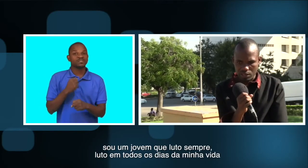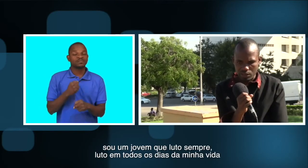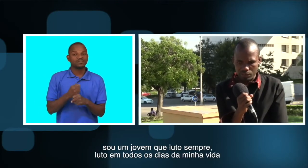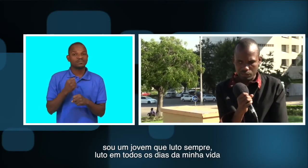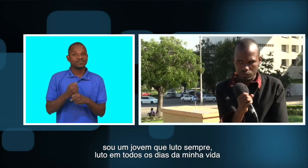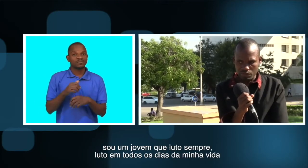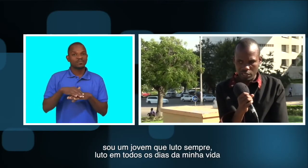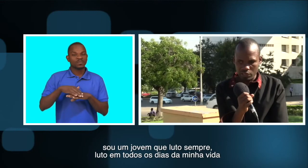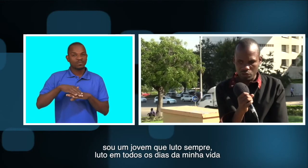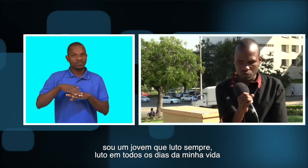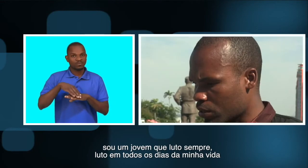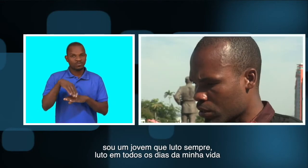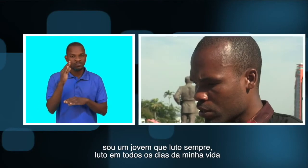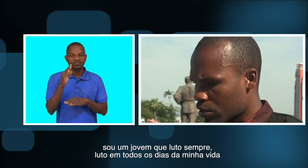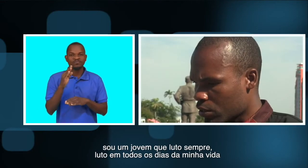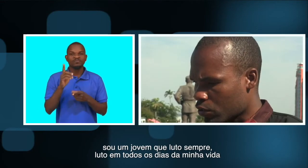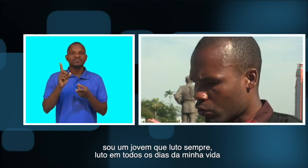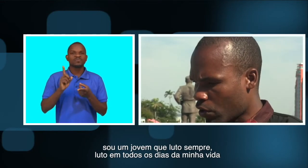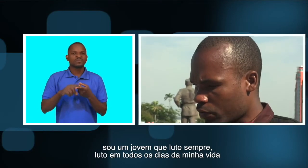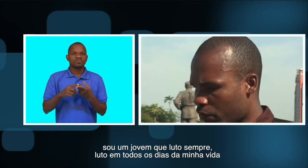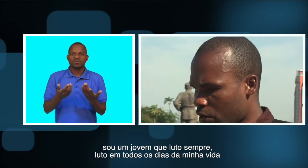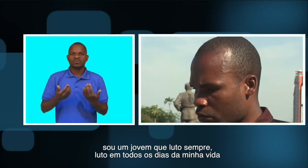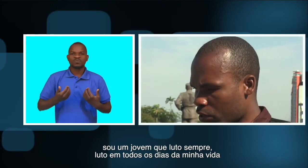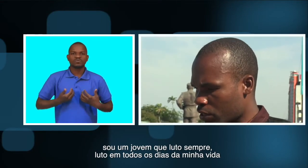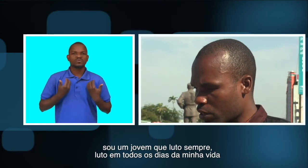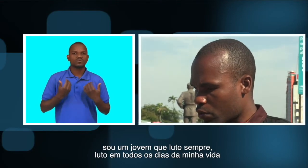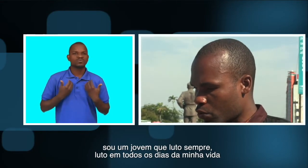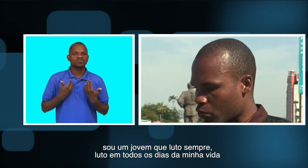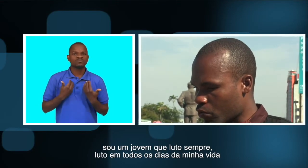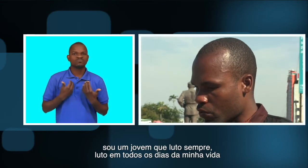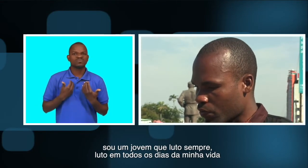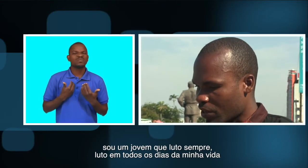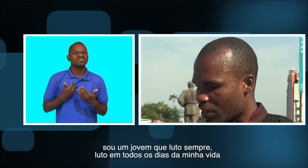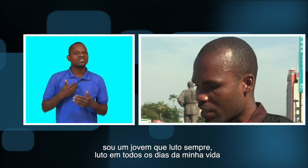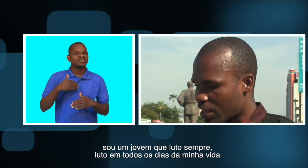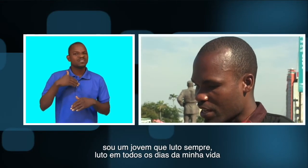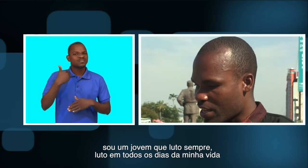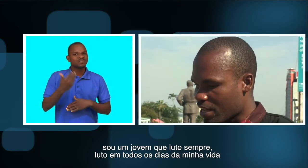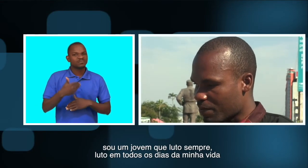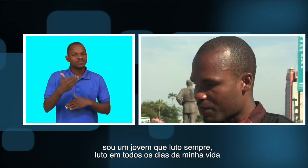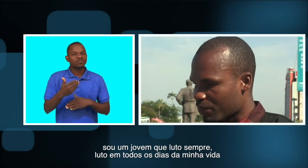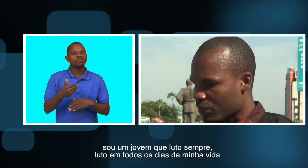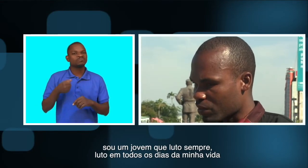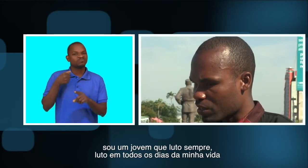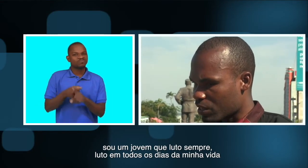Batalhador, e sou um jovem de facto que luto